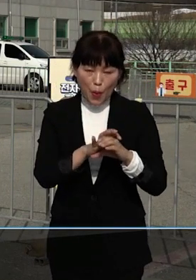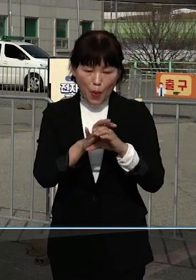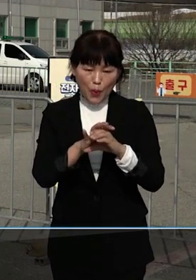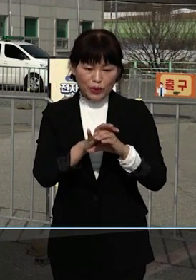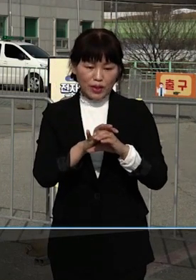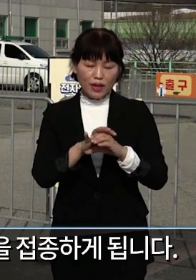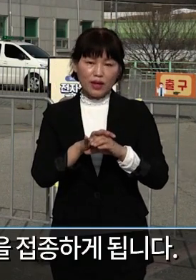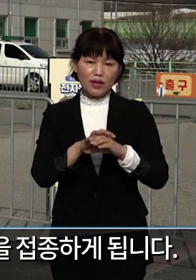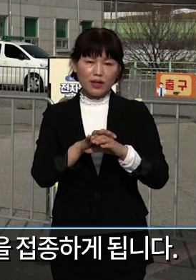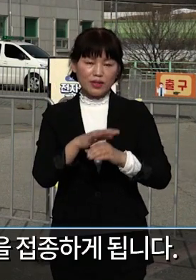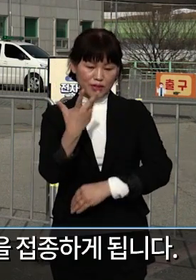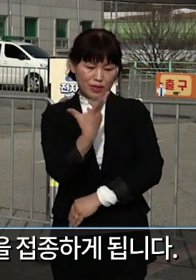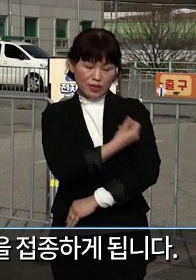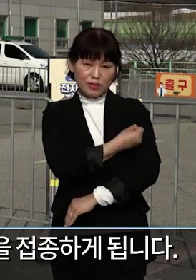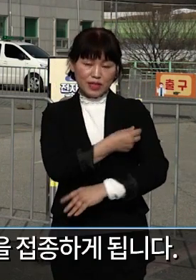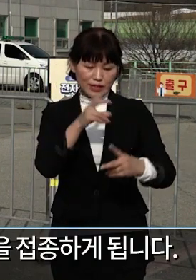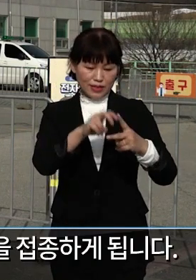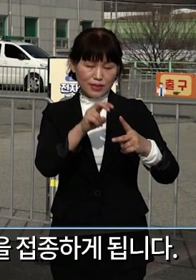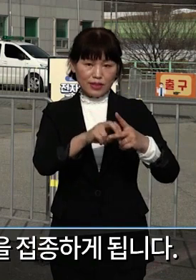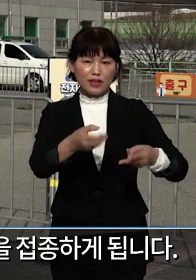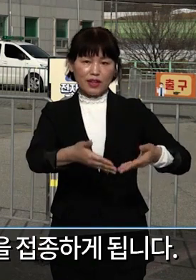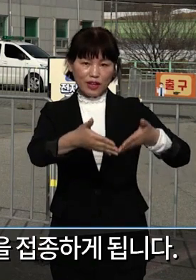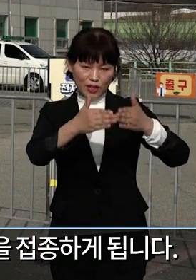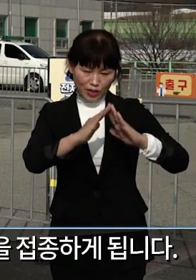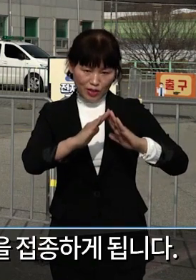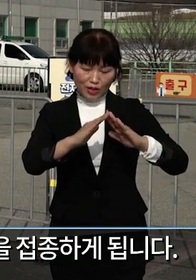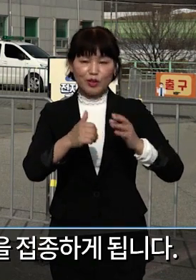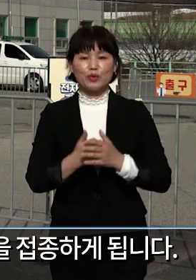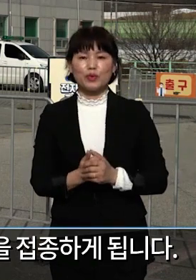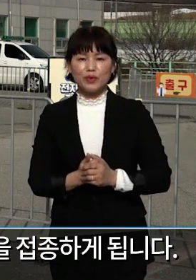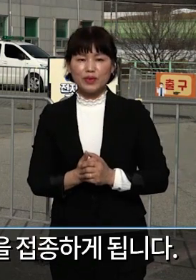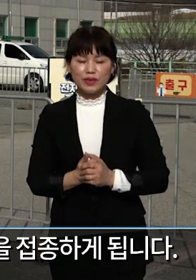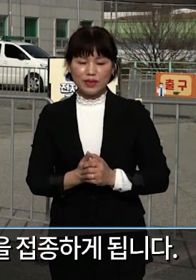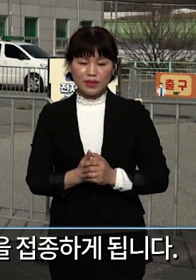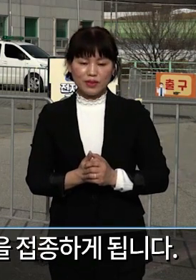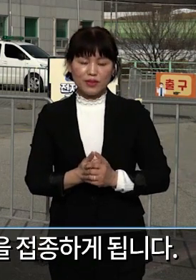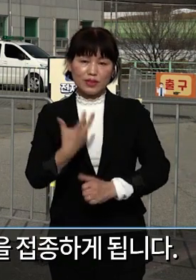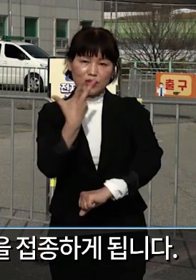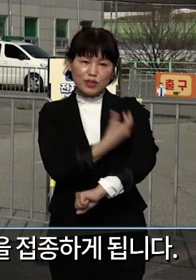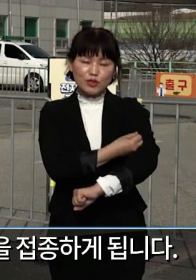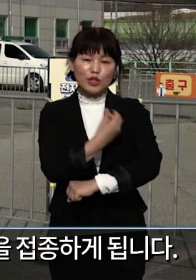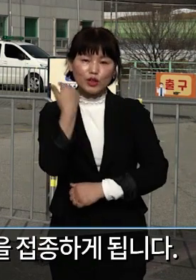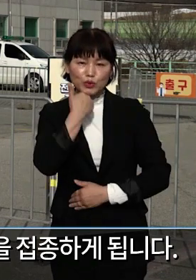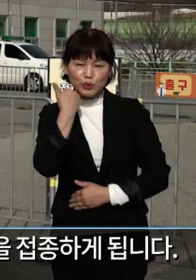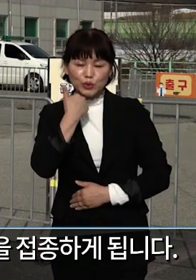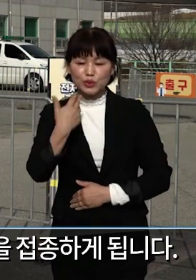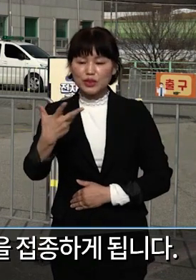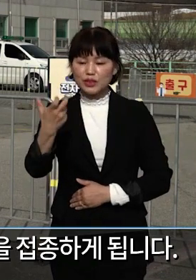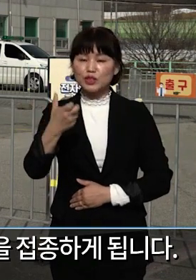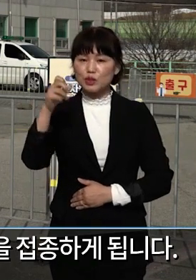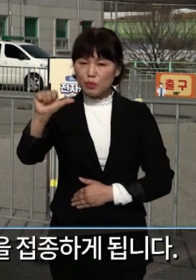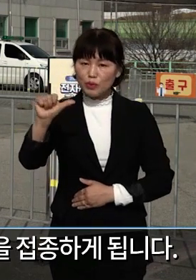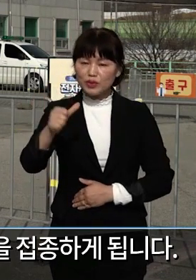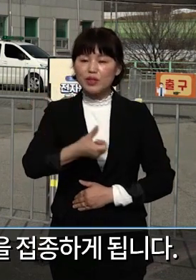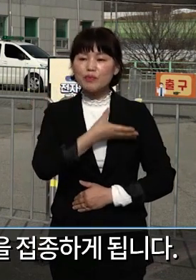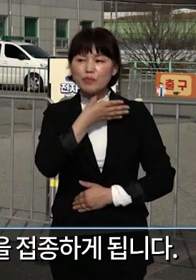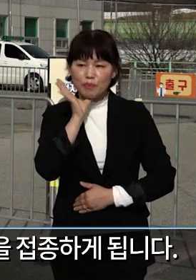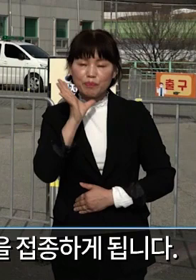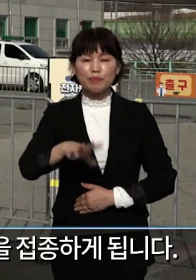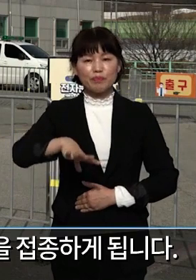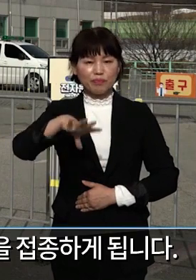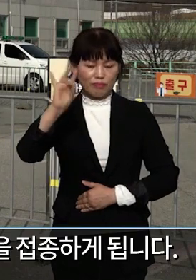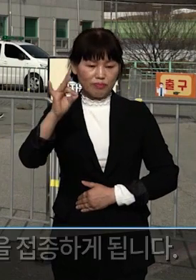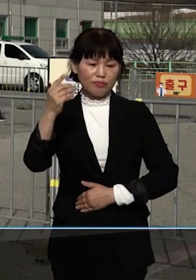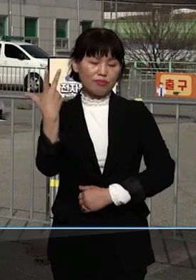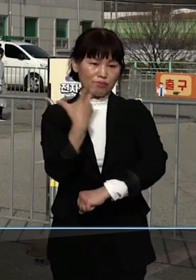예정으로 센터 접종 대상자는 75세 이상 어르신으로 화이자 백신을